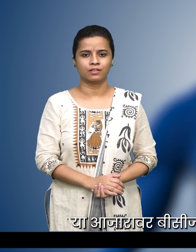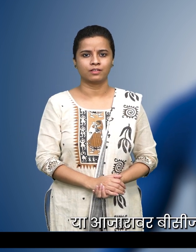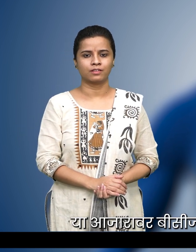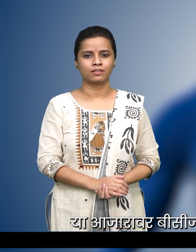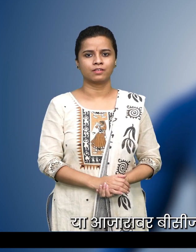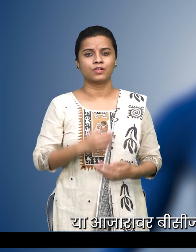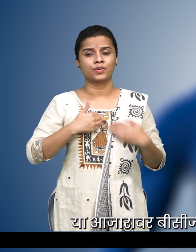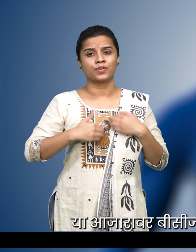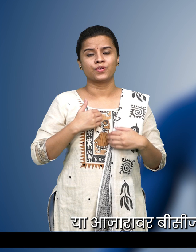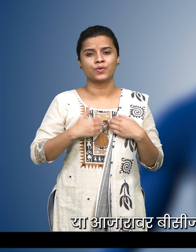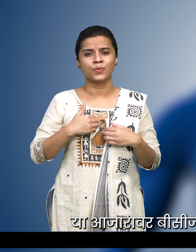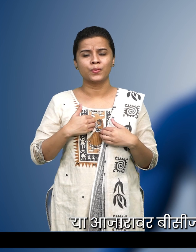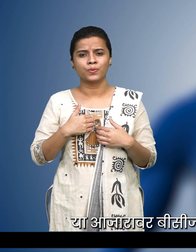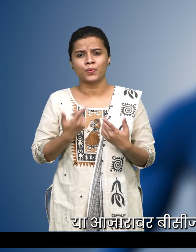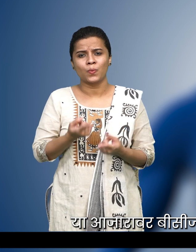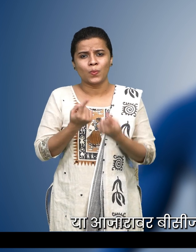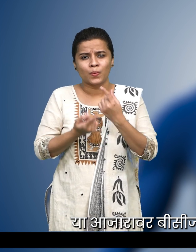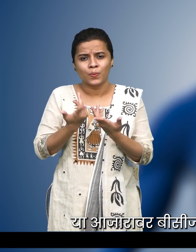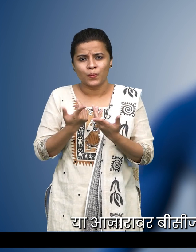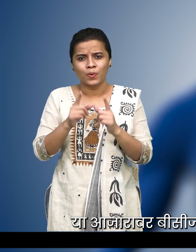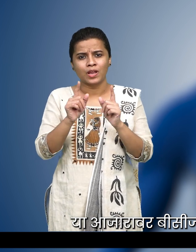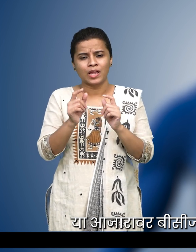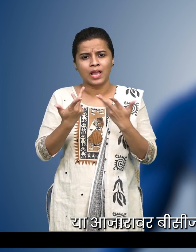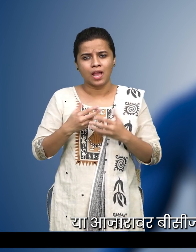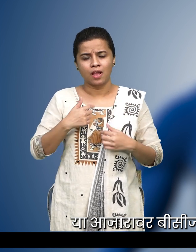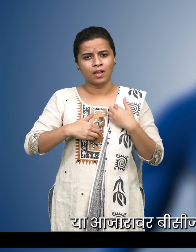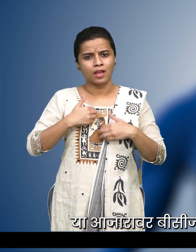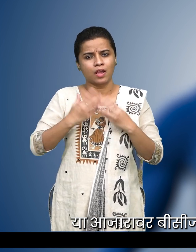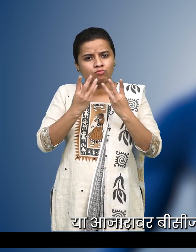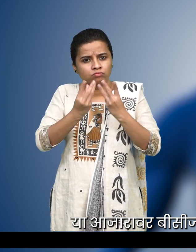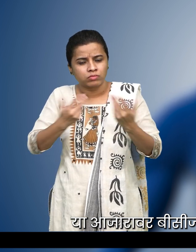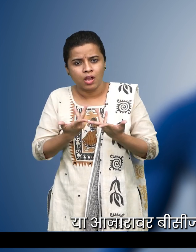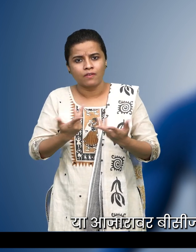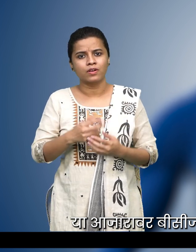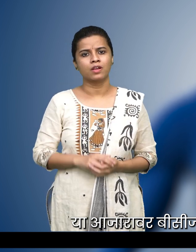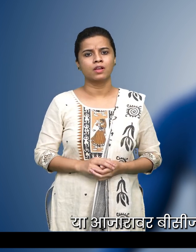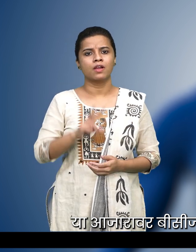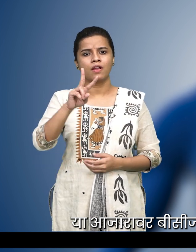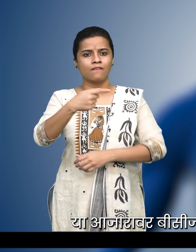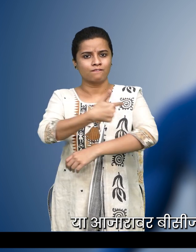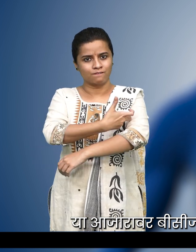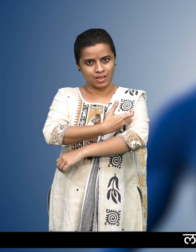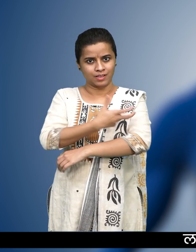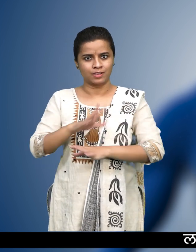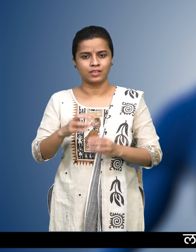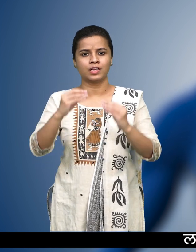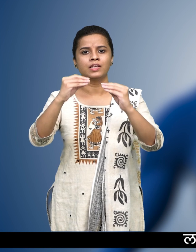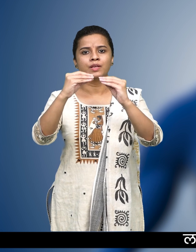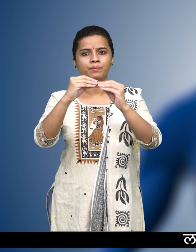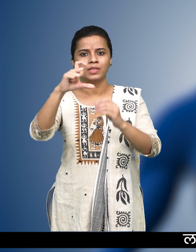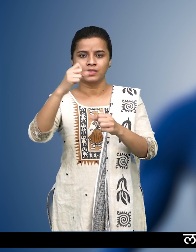या आजारावर बीसीजी लस आणि प्रतिजैविक बॅसिलस क्लॅमाइड